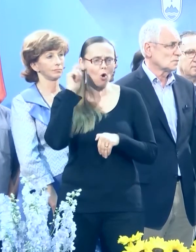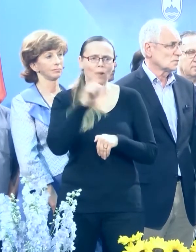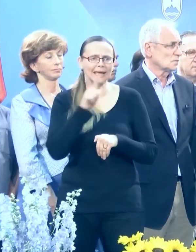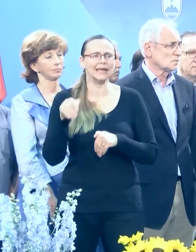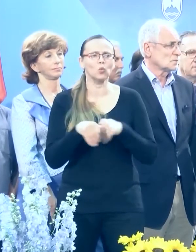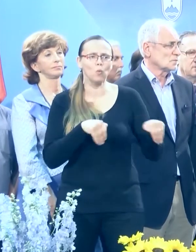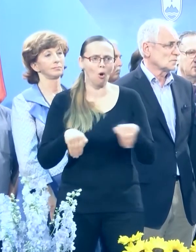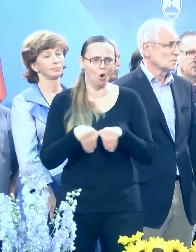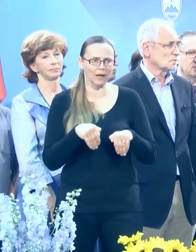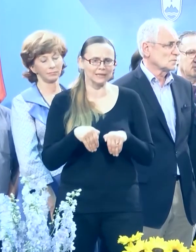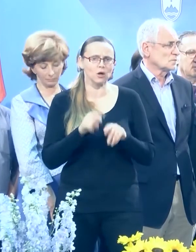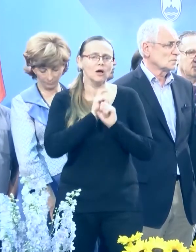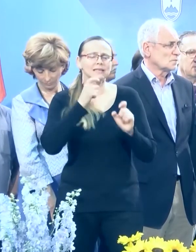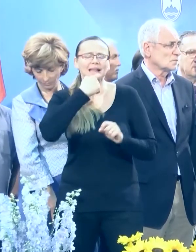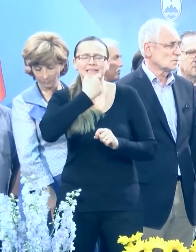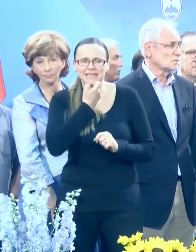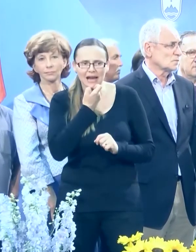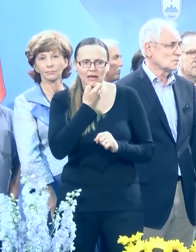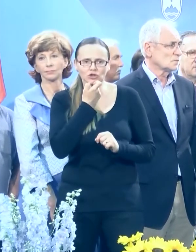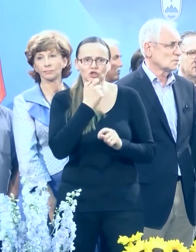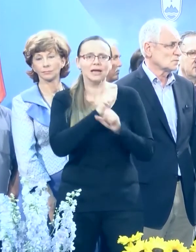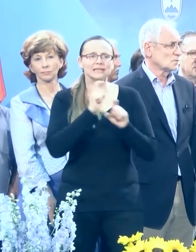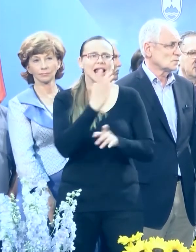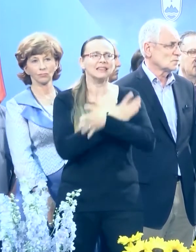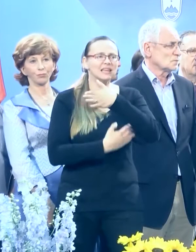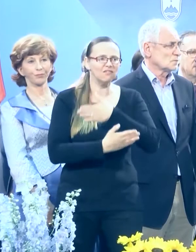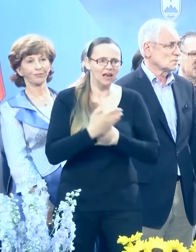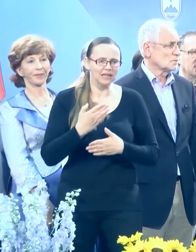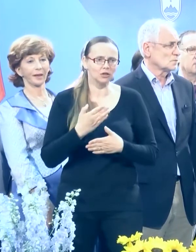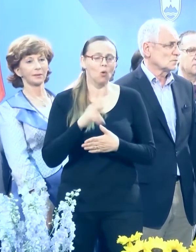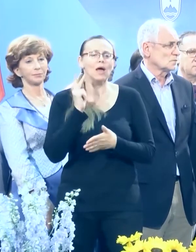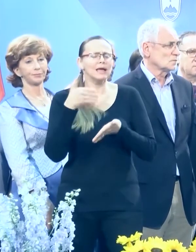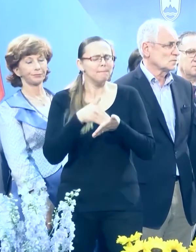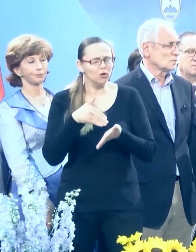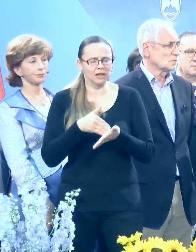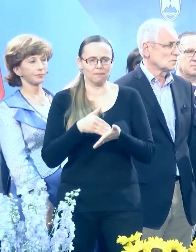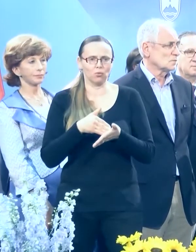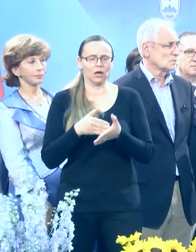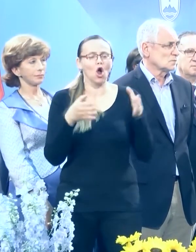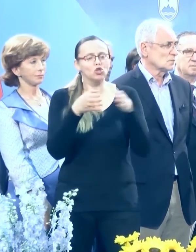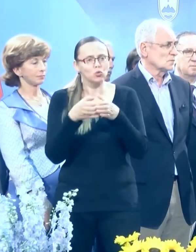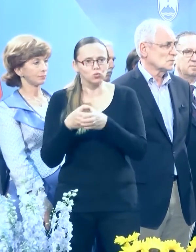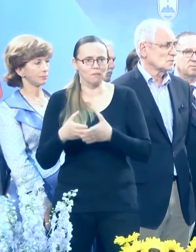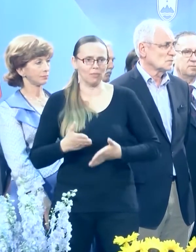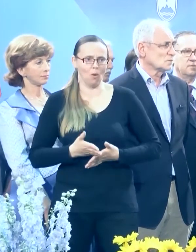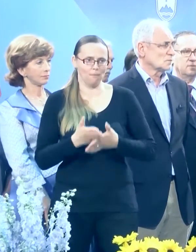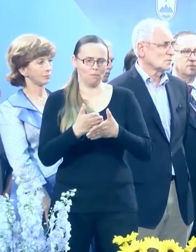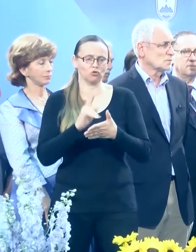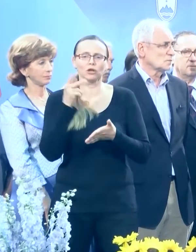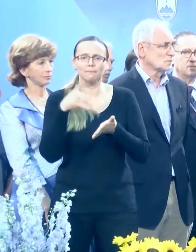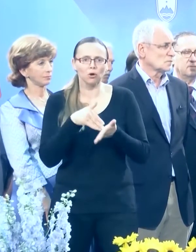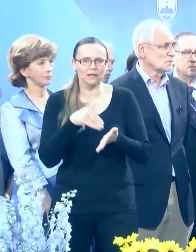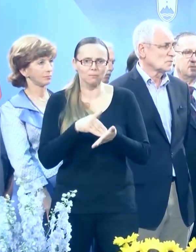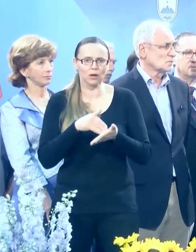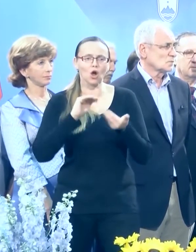upokojencev, zaradi starejših, zaradi invalidov, ki potrebujejo družbeno pomoč, ki